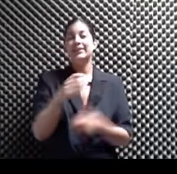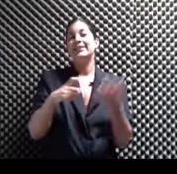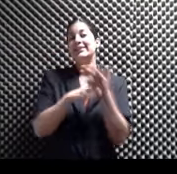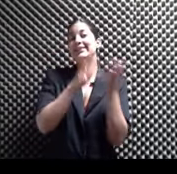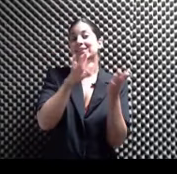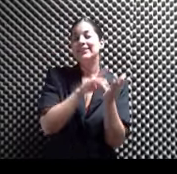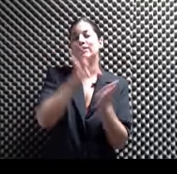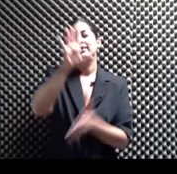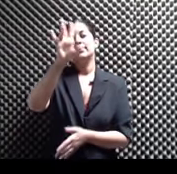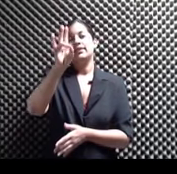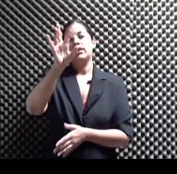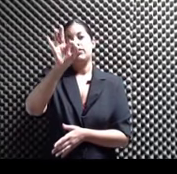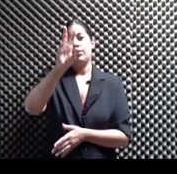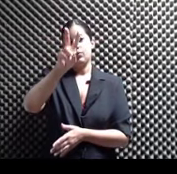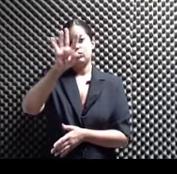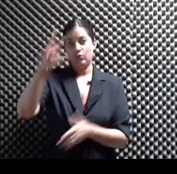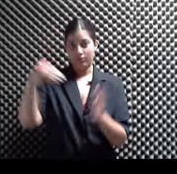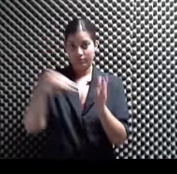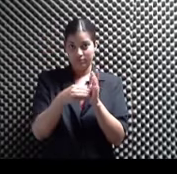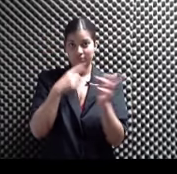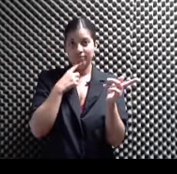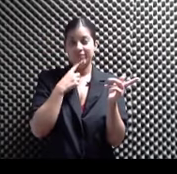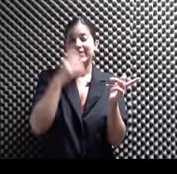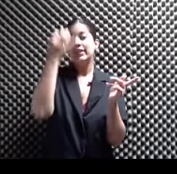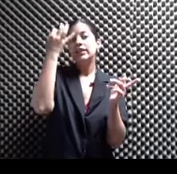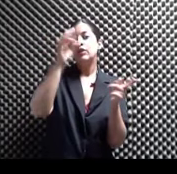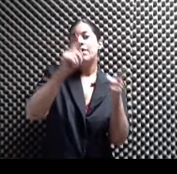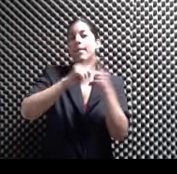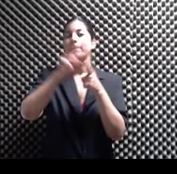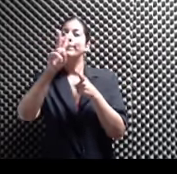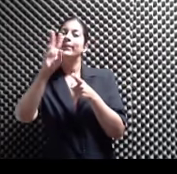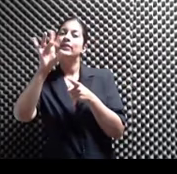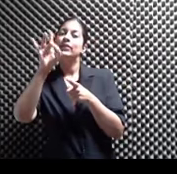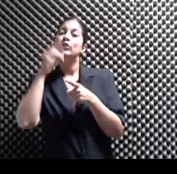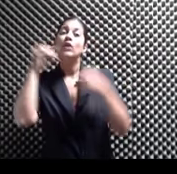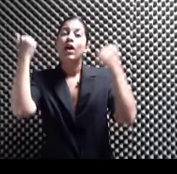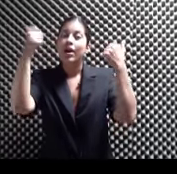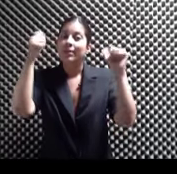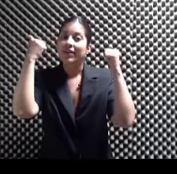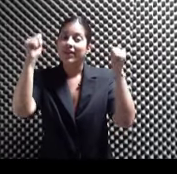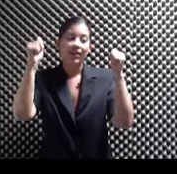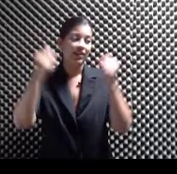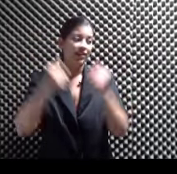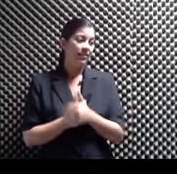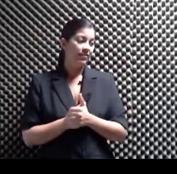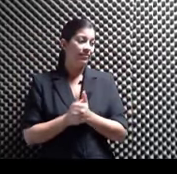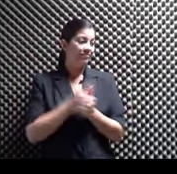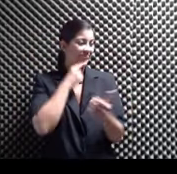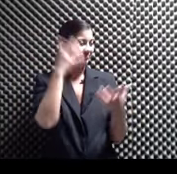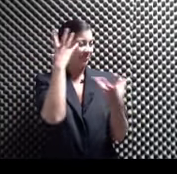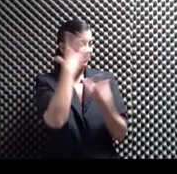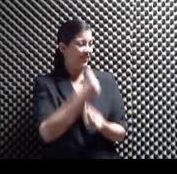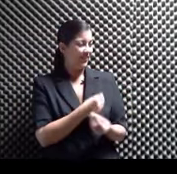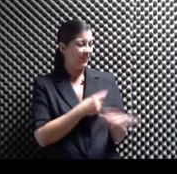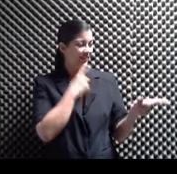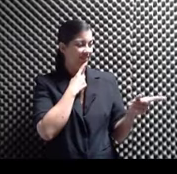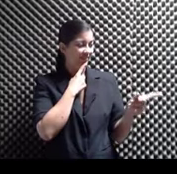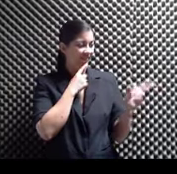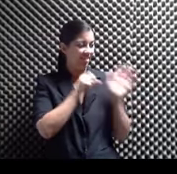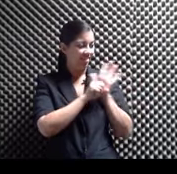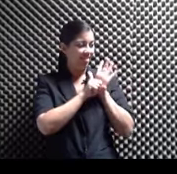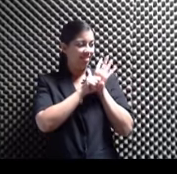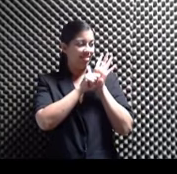Center, 792-5000. Centro de Bellas Artes, del 19 al 28 de abril. Mira qué bonito. Y ahí está, mira, el logo de la Fundación